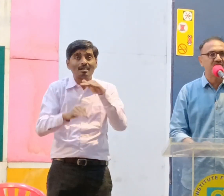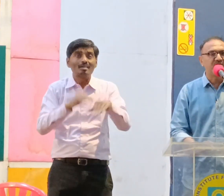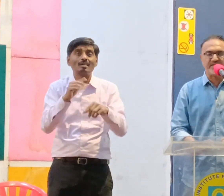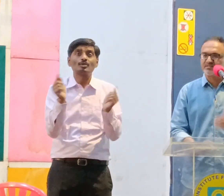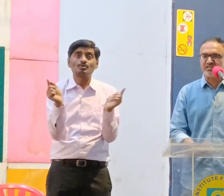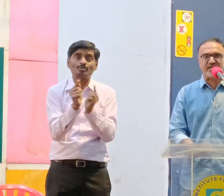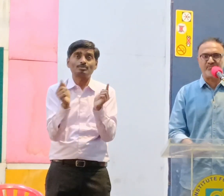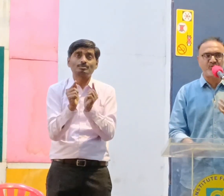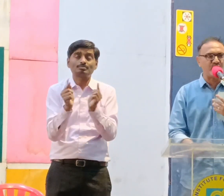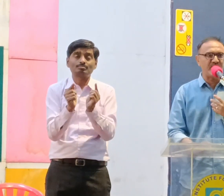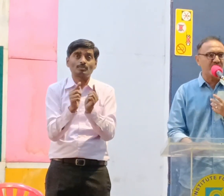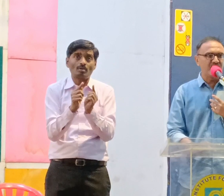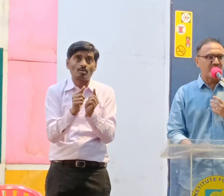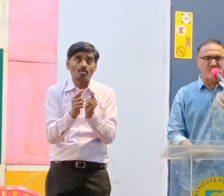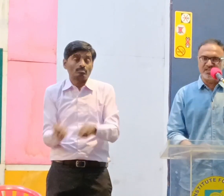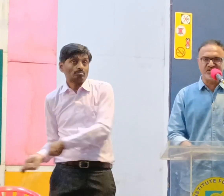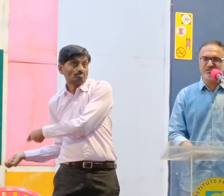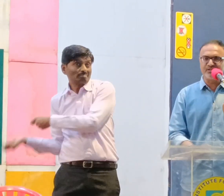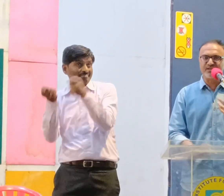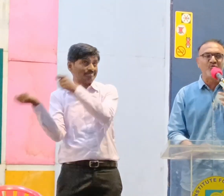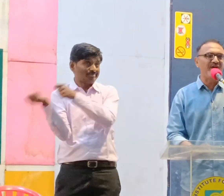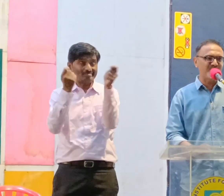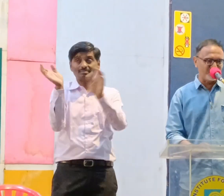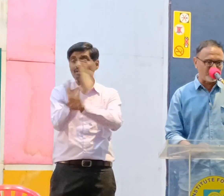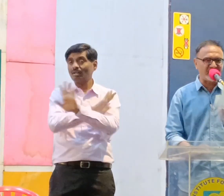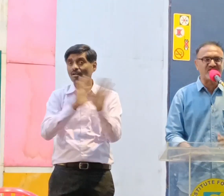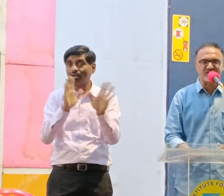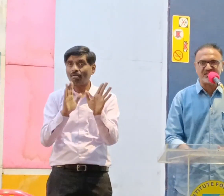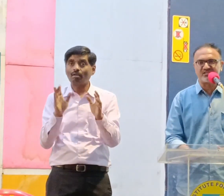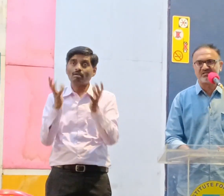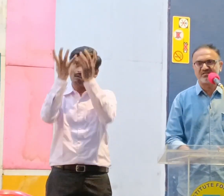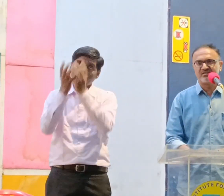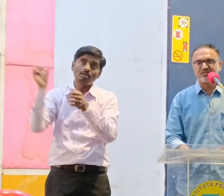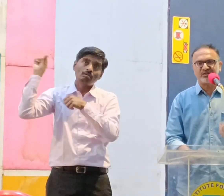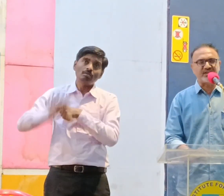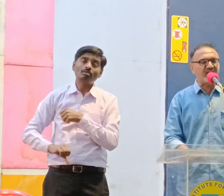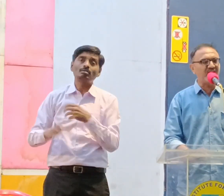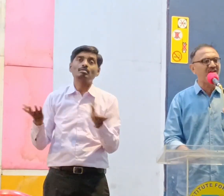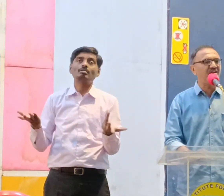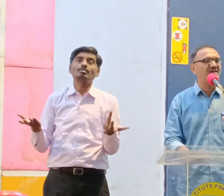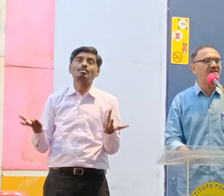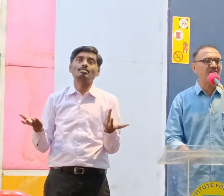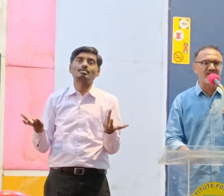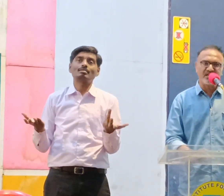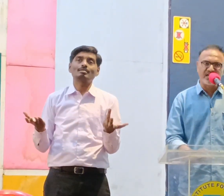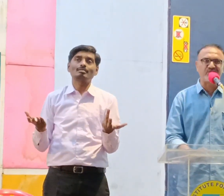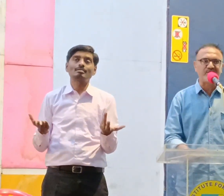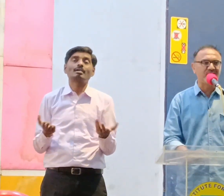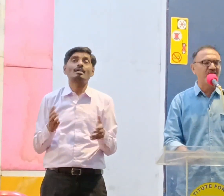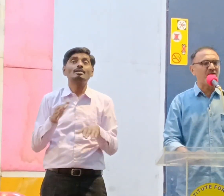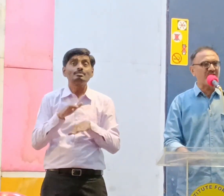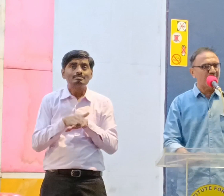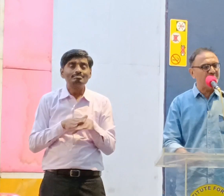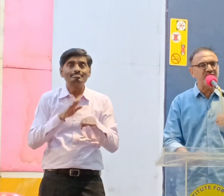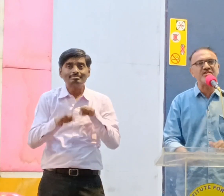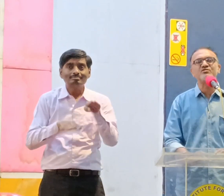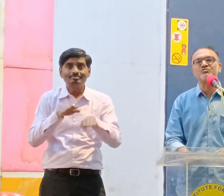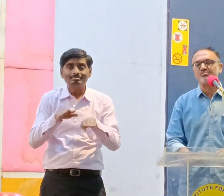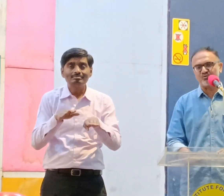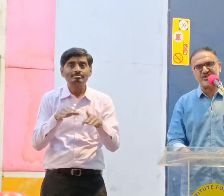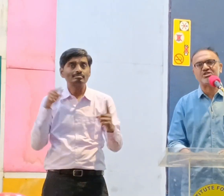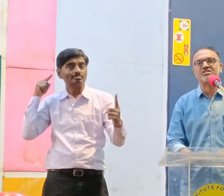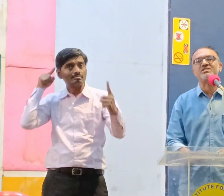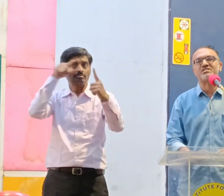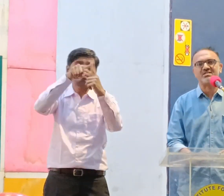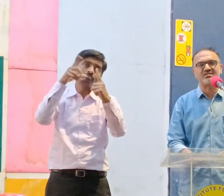છે એક સાથે આપણે કોઈ હનુમાનજી નથી કે હનુમાન કૂદકો મારી શકીએ પણ નાના નાના ડગલાથી આપણે આપણી મંઝિલ